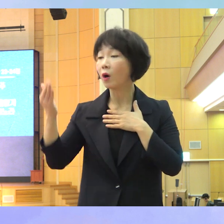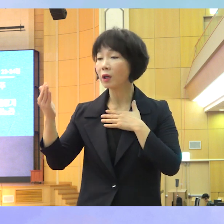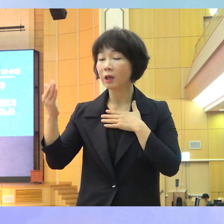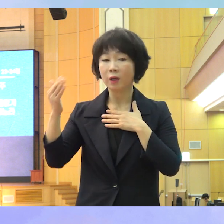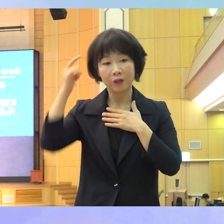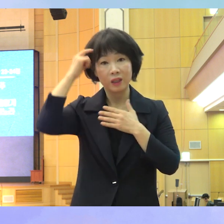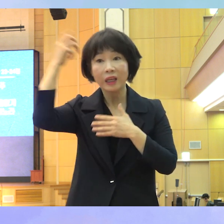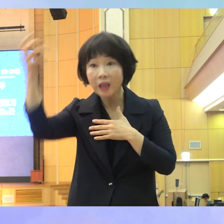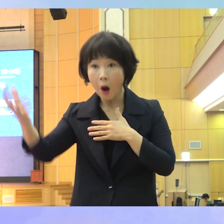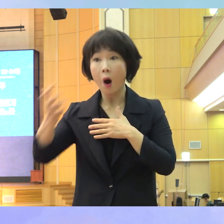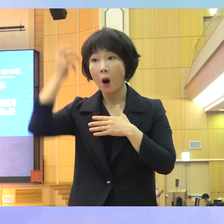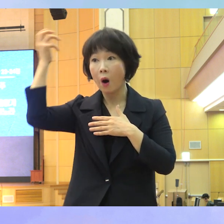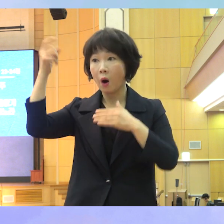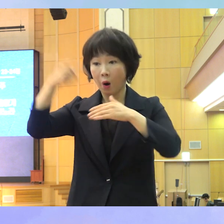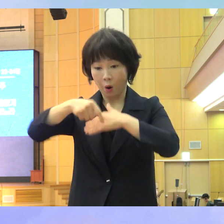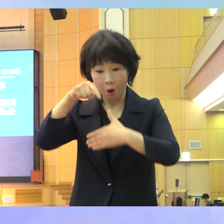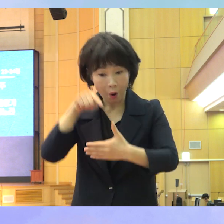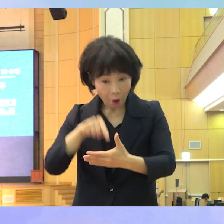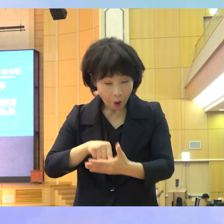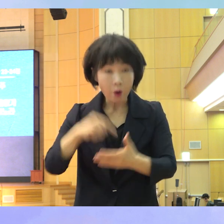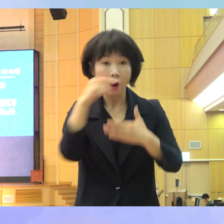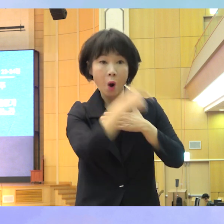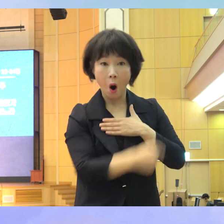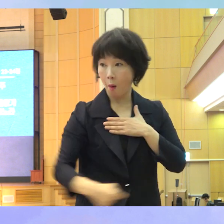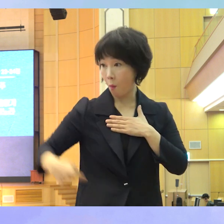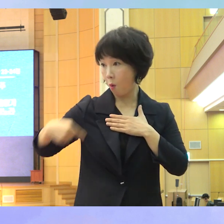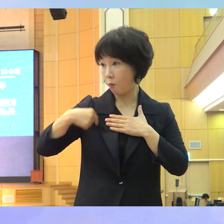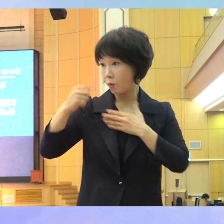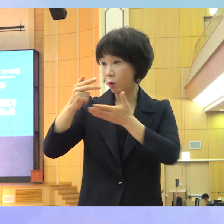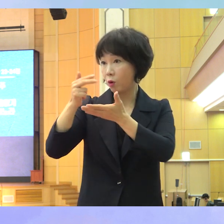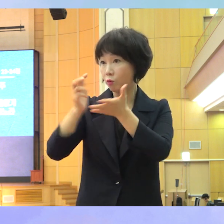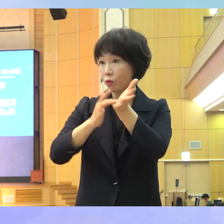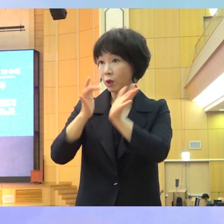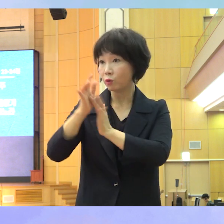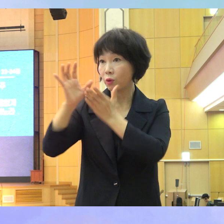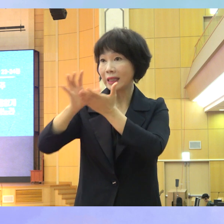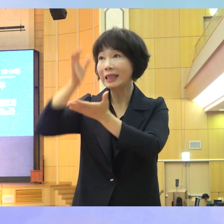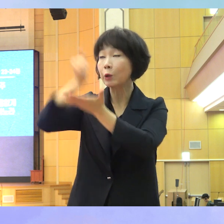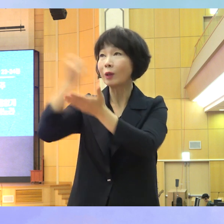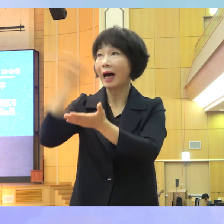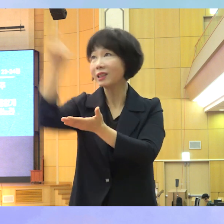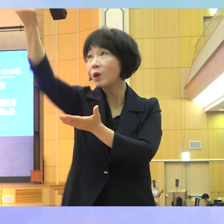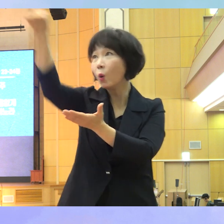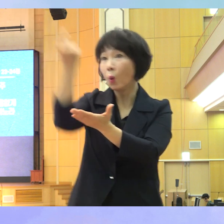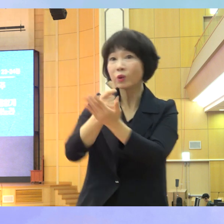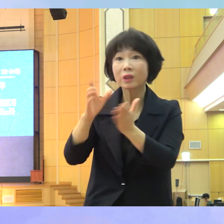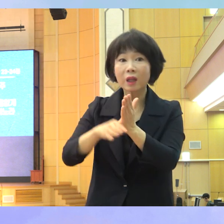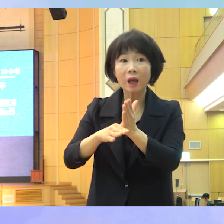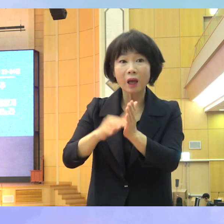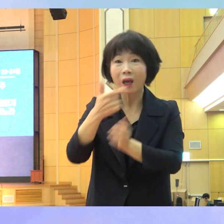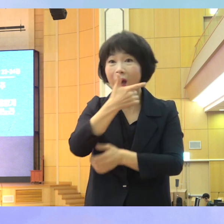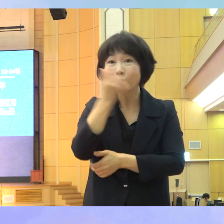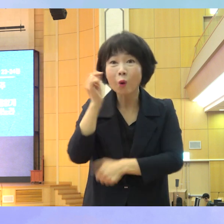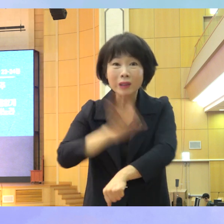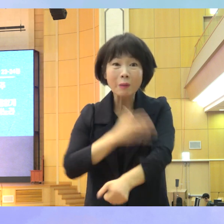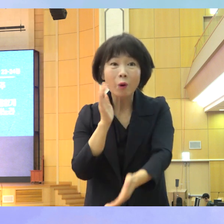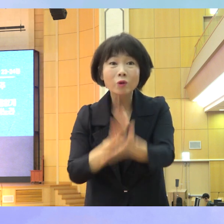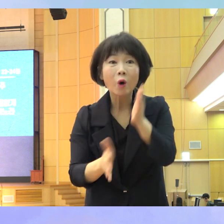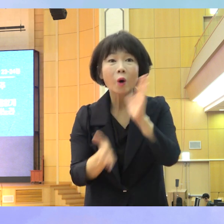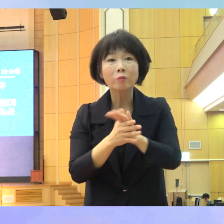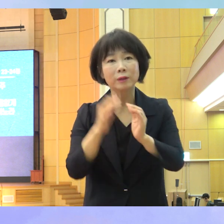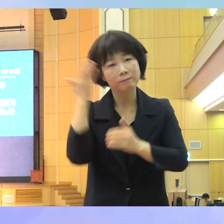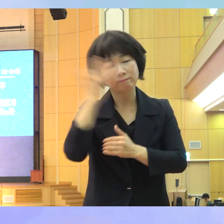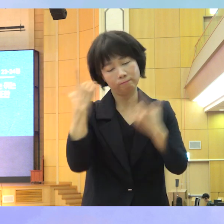온 영과 혼과 몸이 우리 주 예수 그리스도 강림하실 때 흠없게